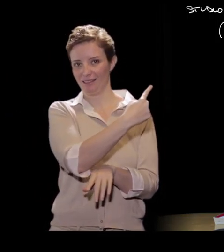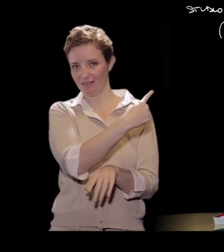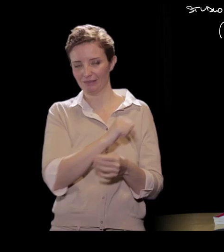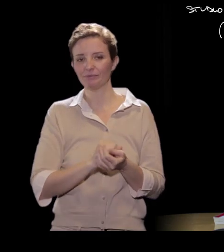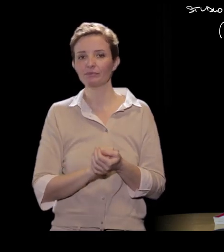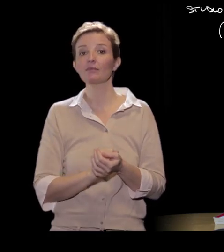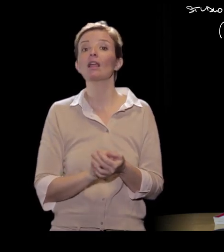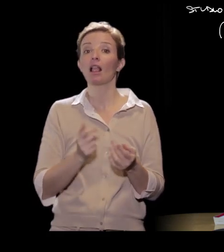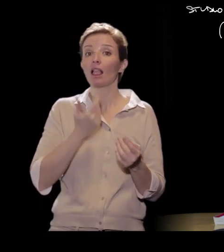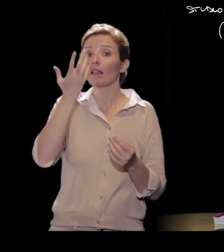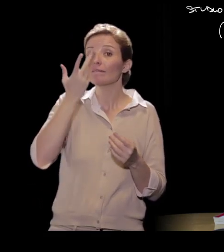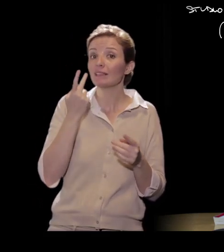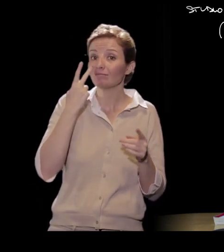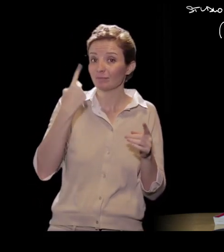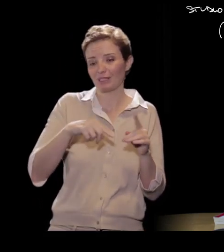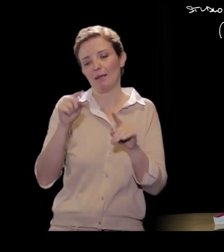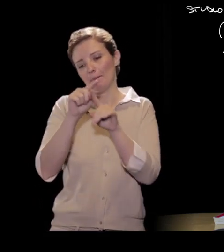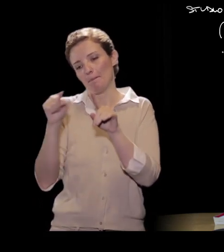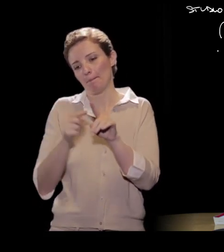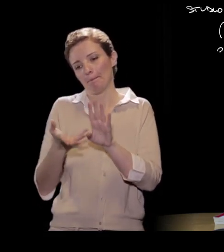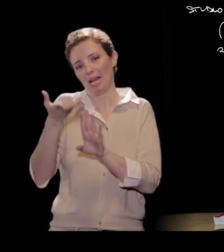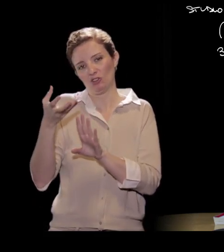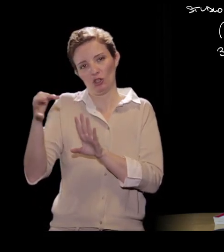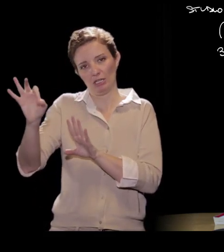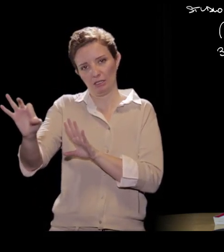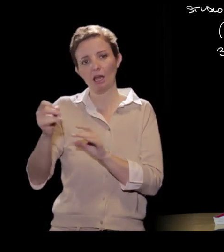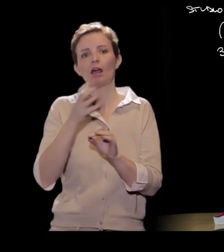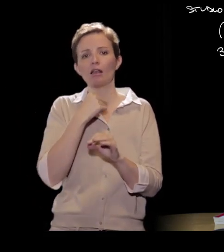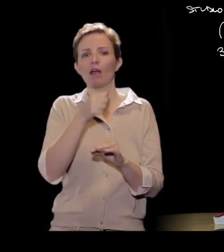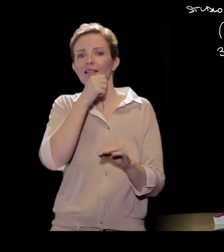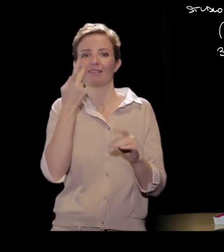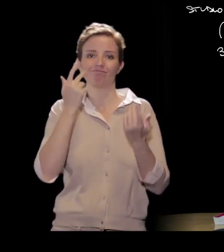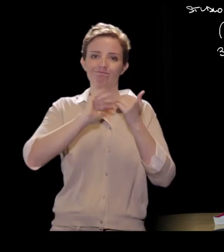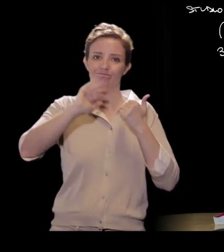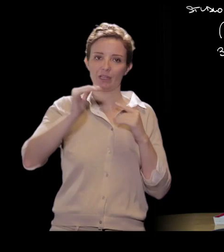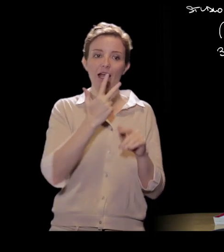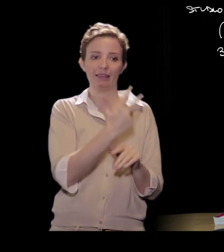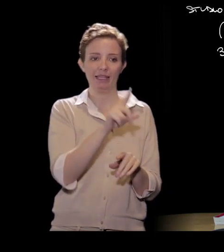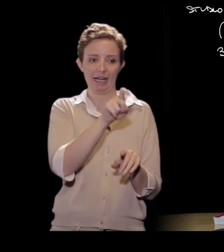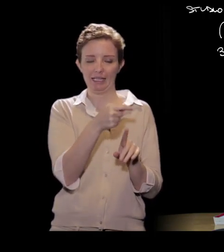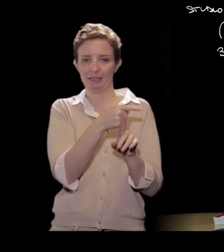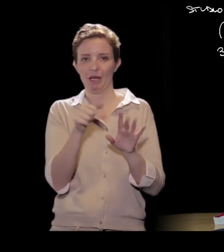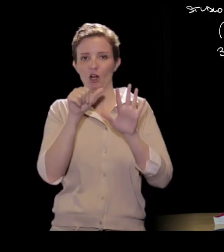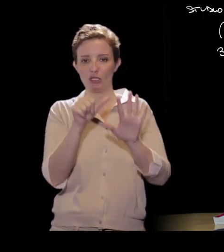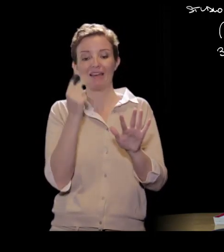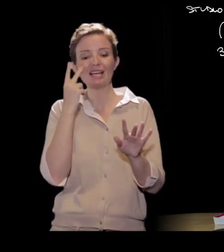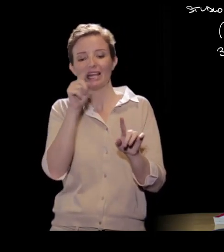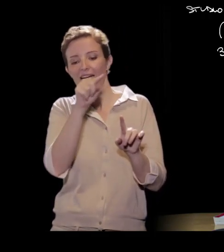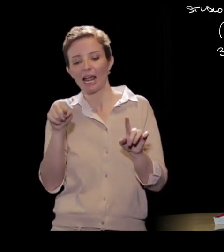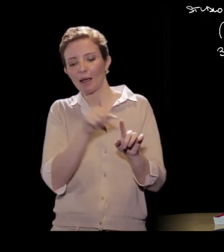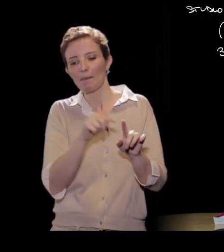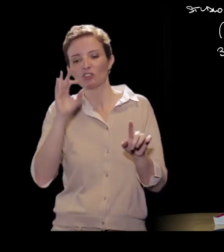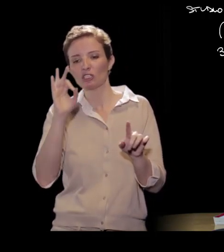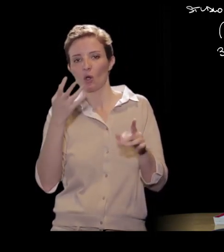per fare questo dobbiamo andare separatamente a studiare la this equazione 3x meno 6 e vedere quando è maggiore di zero e